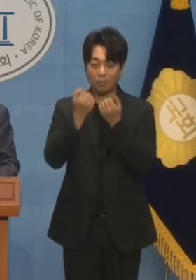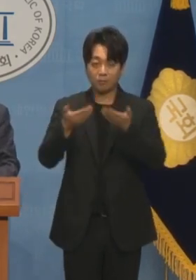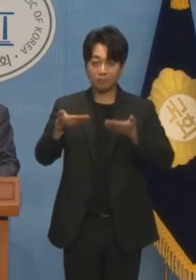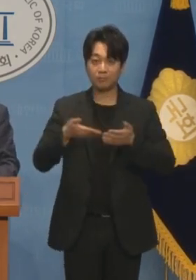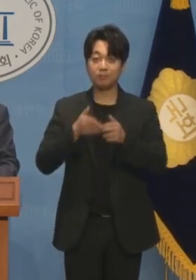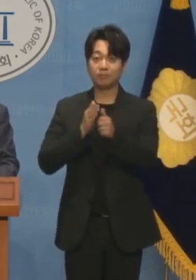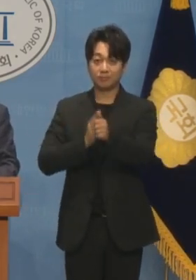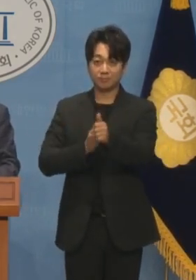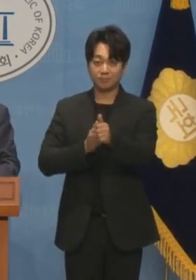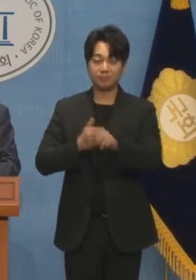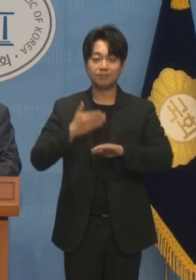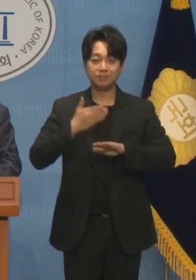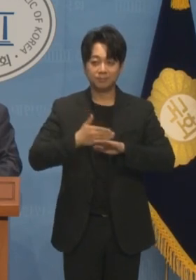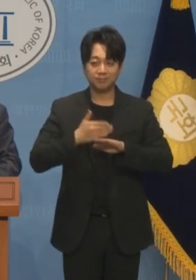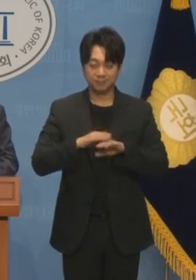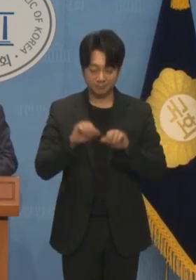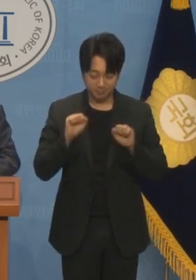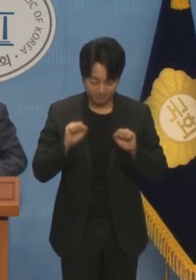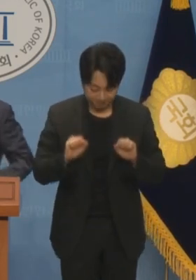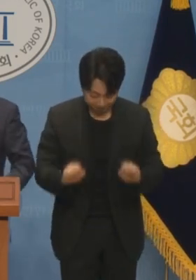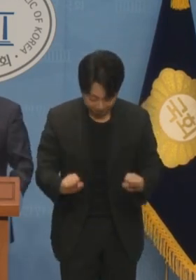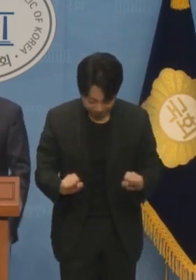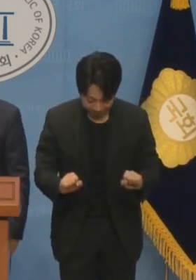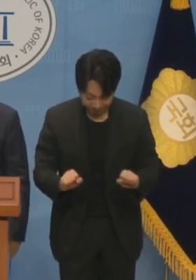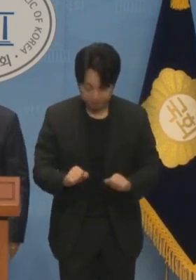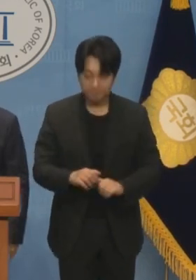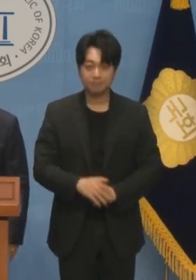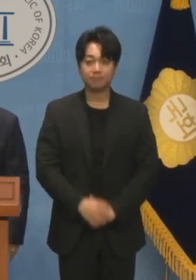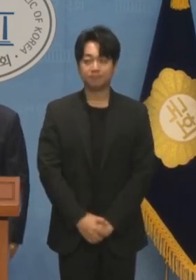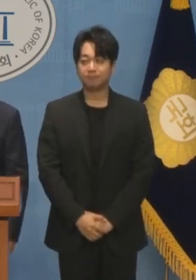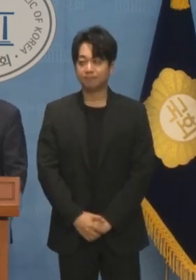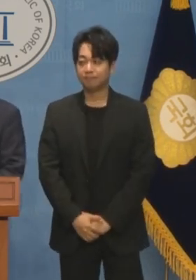촉구합니다. 감사합니다.